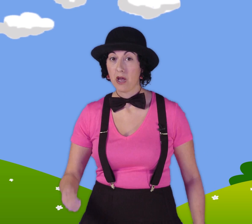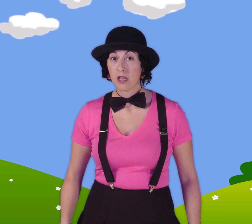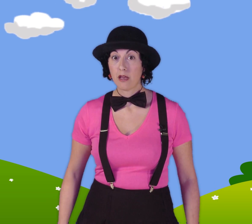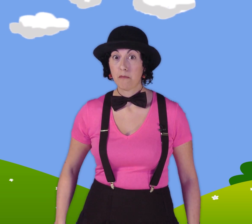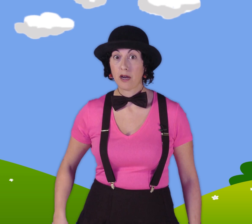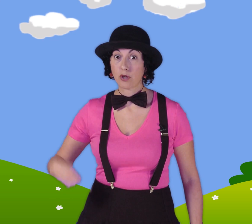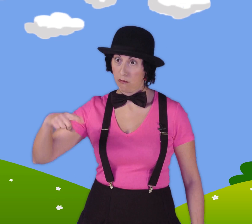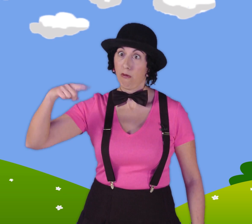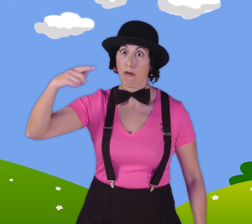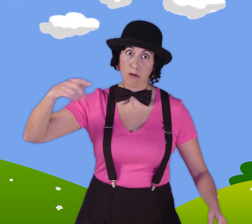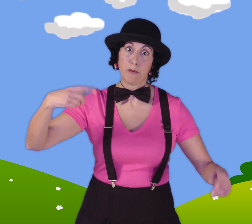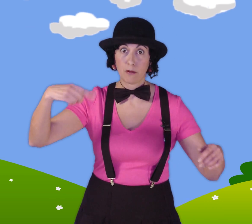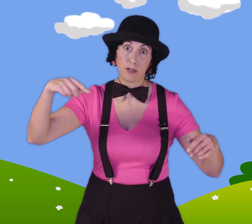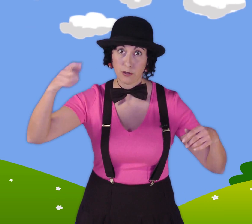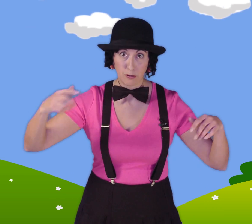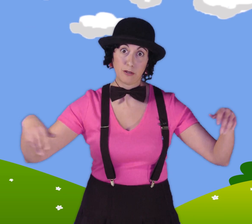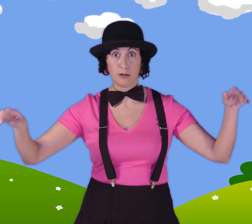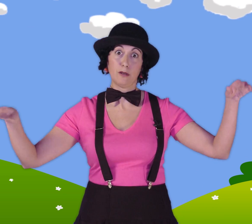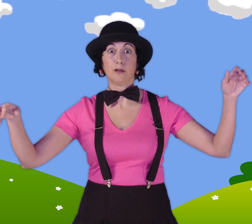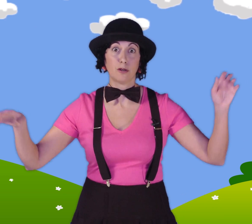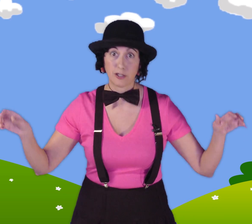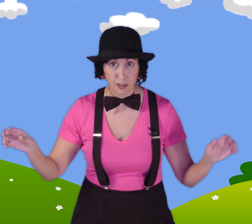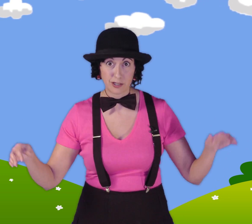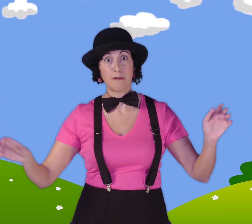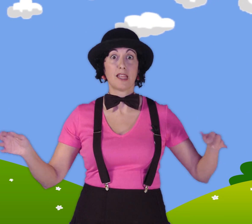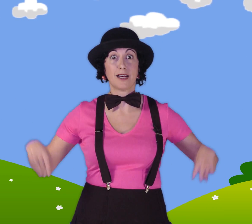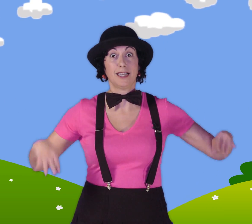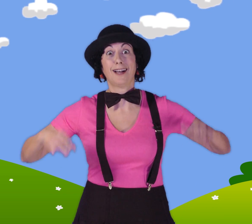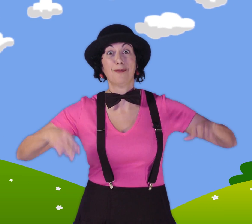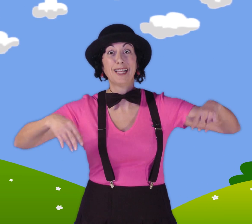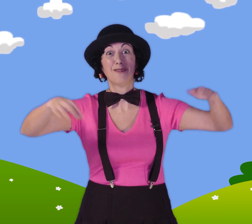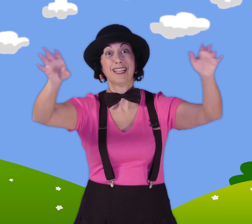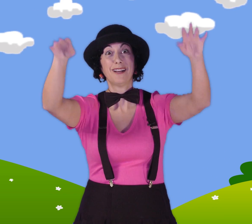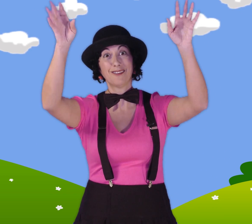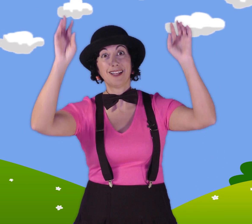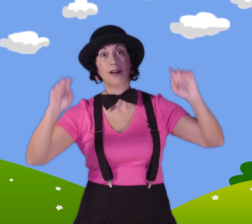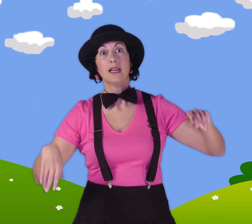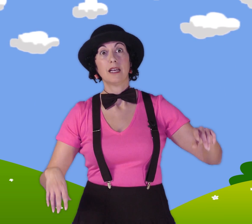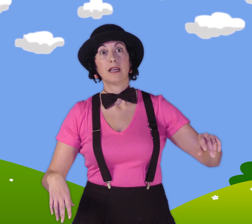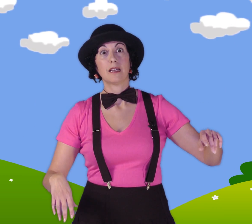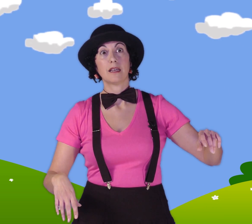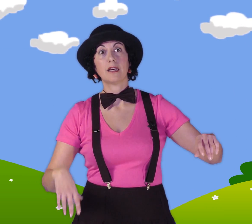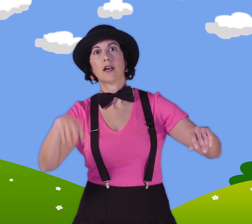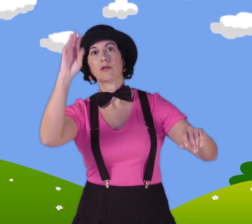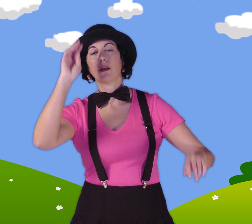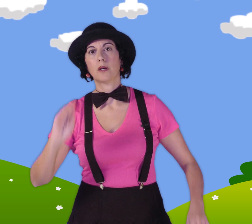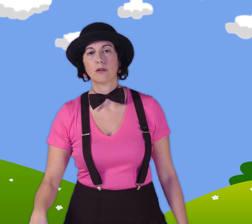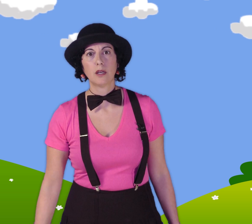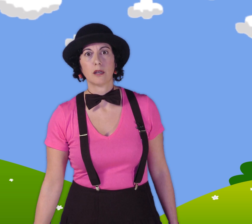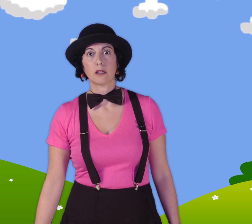Y el pájaro salió, pero cuando consiguió estabilizarse, salió volando, volando, volando, volando. Y claro, salió volando que no